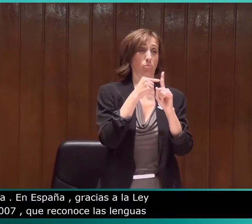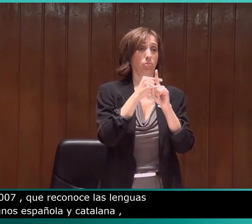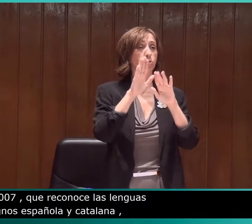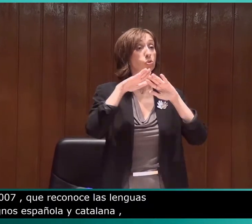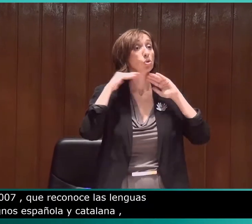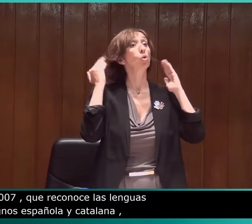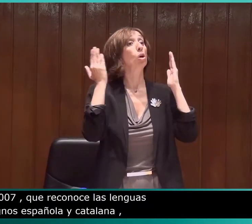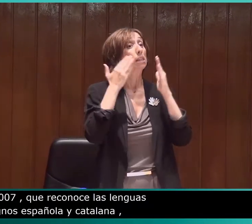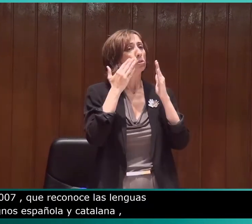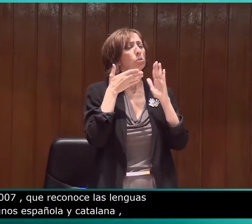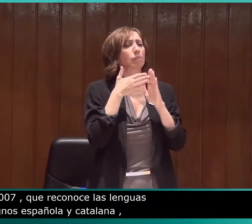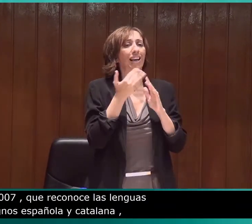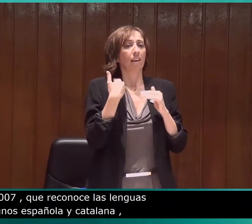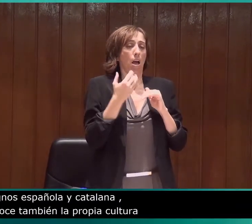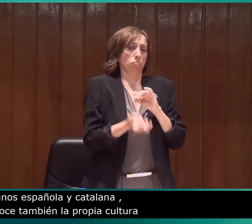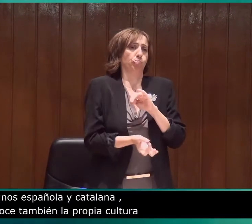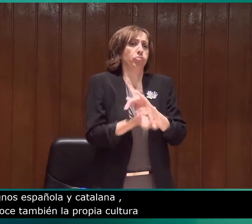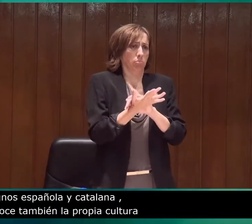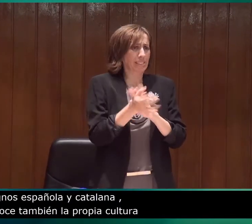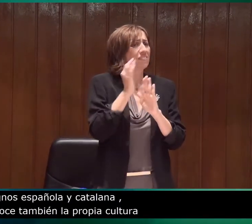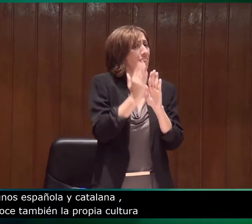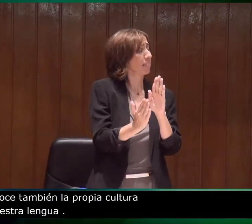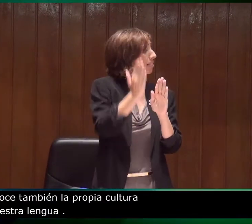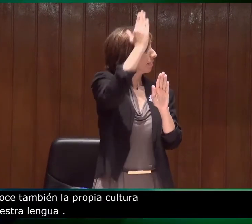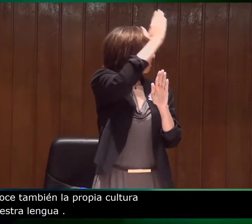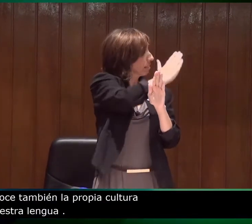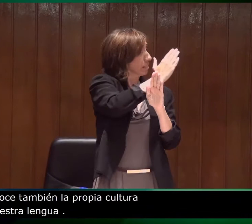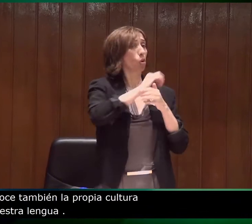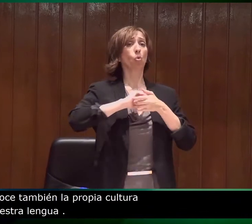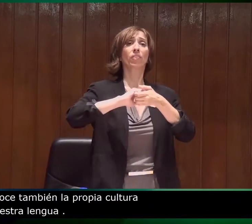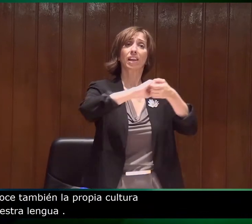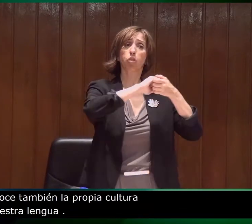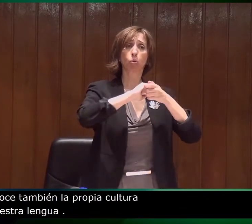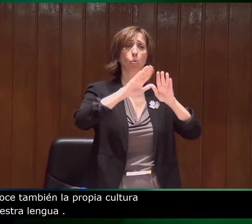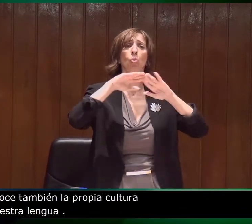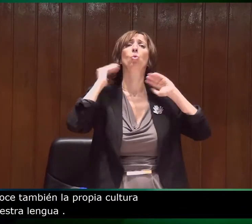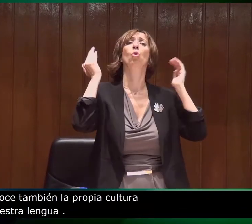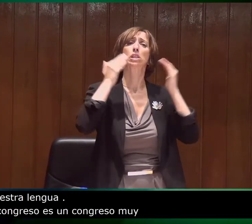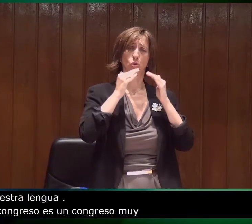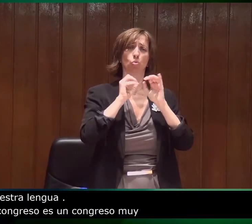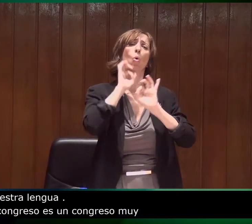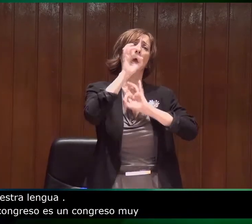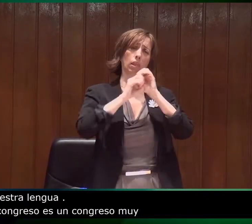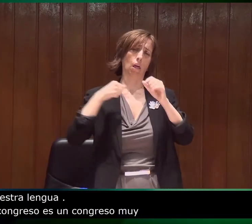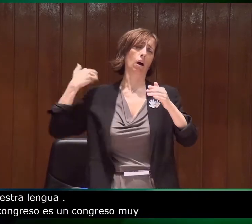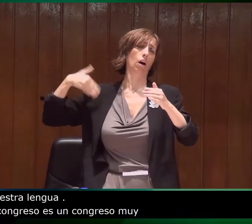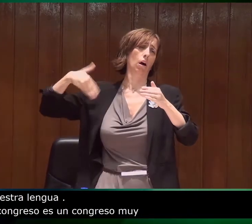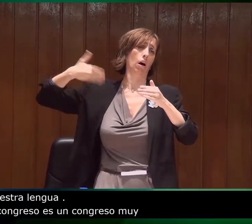este congreso es un congreso muy positivo porque es verdad que previamente la confederación estatal de personas sordas